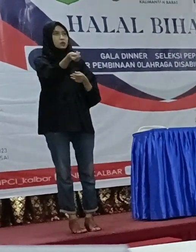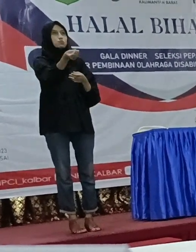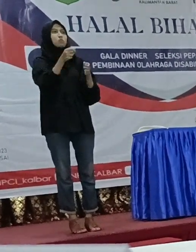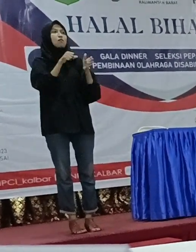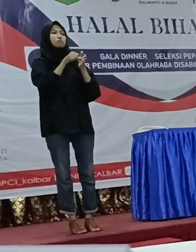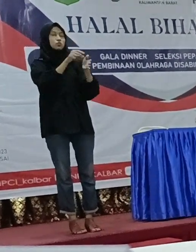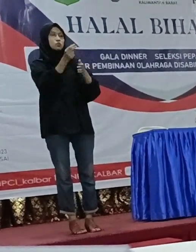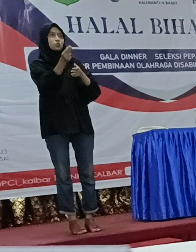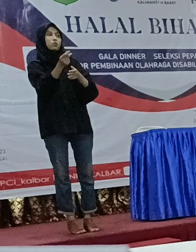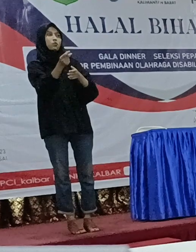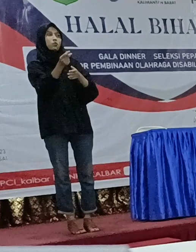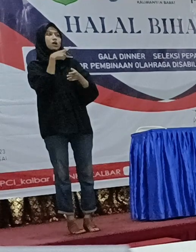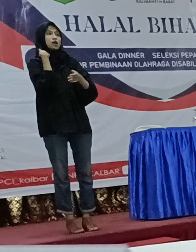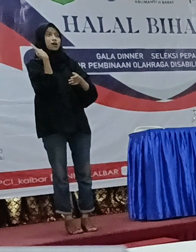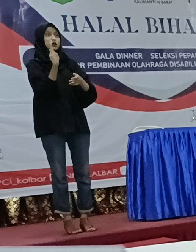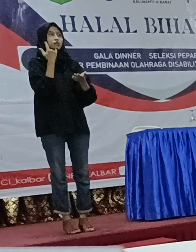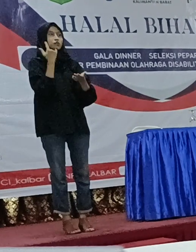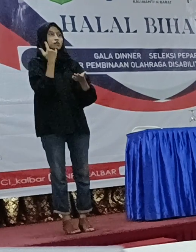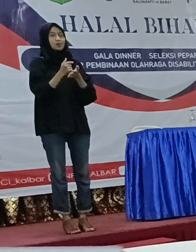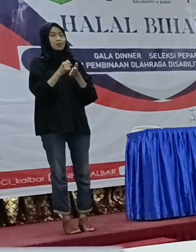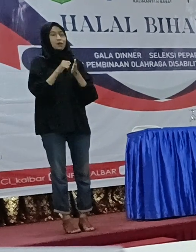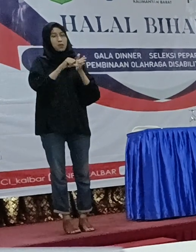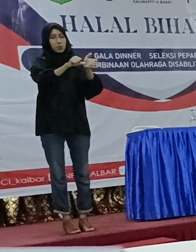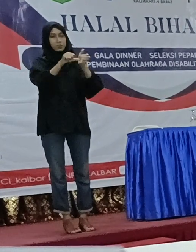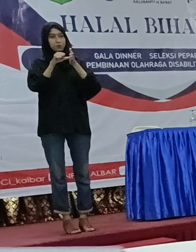akan memberikan